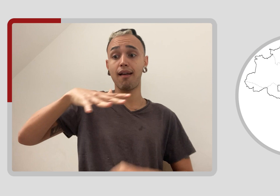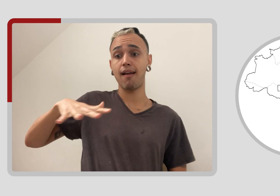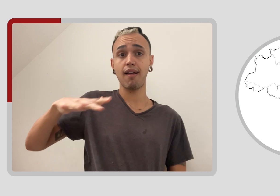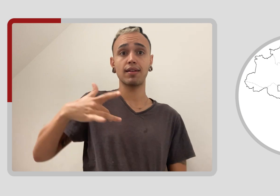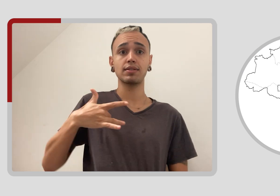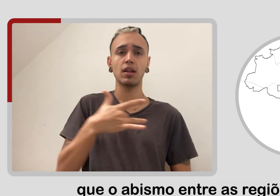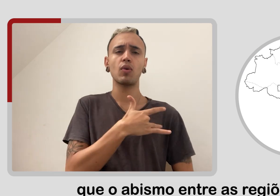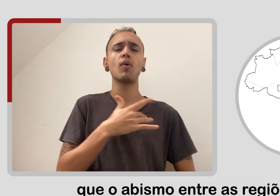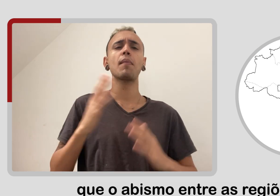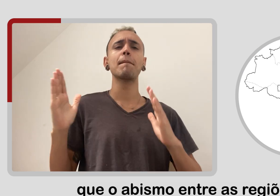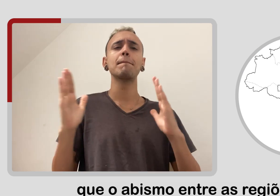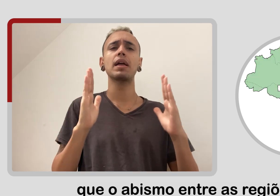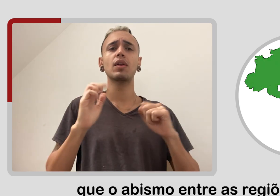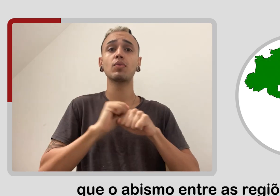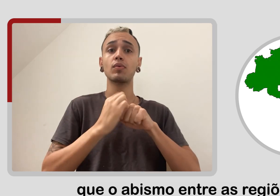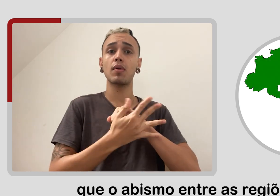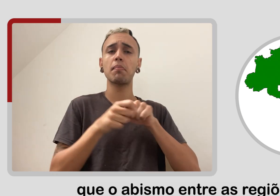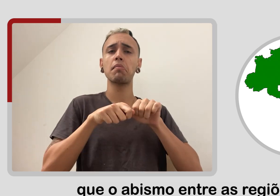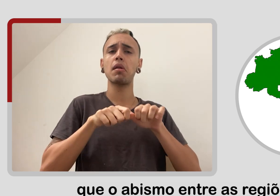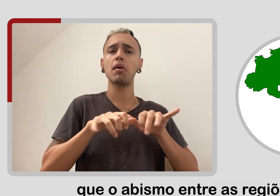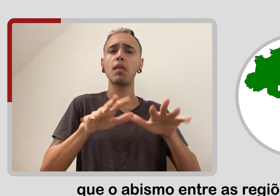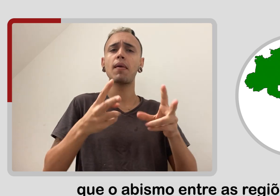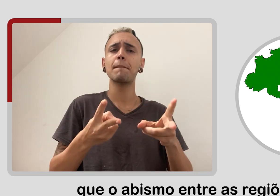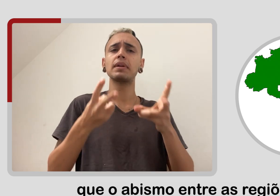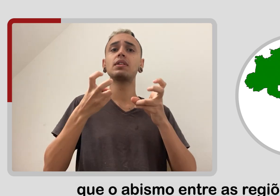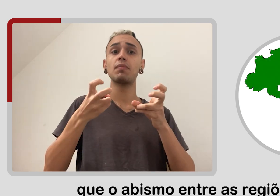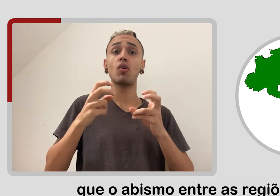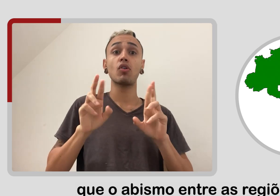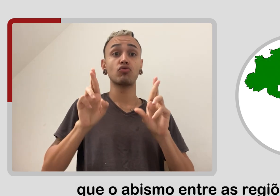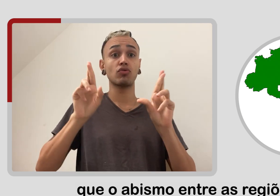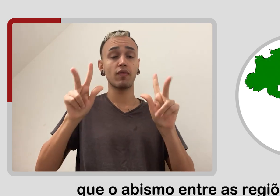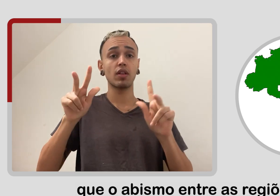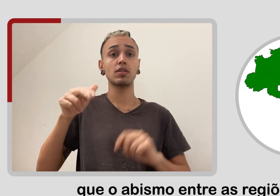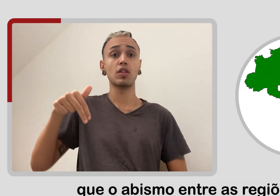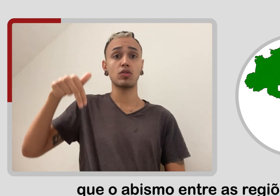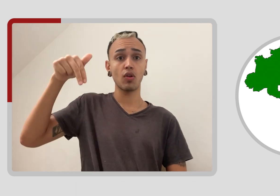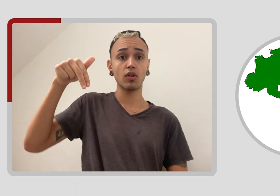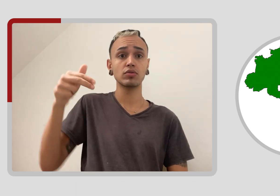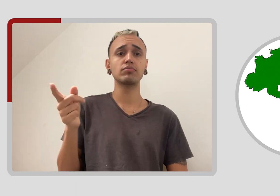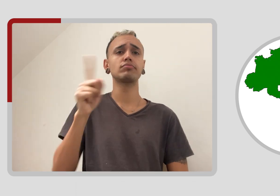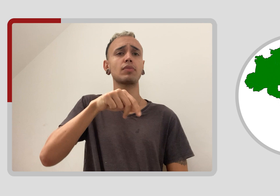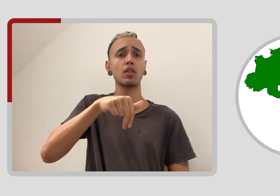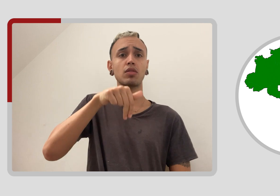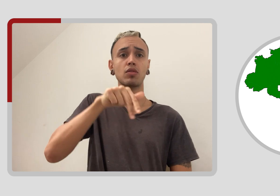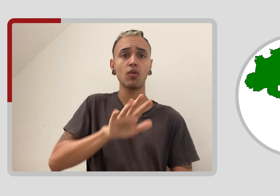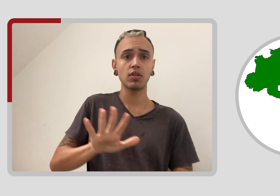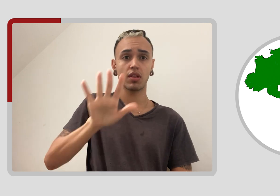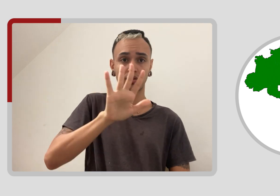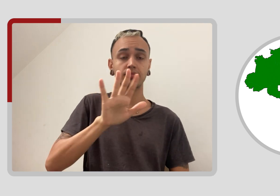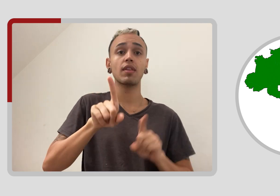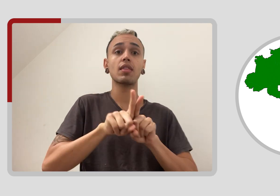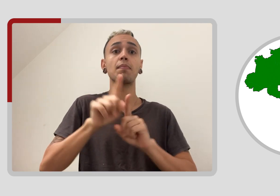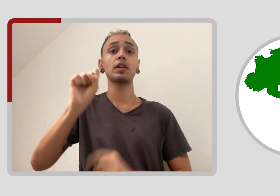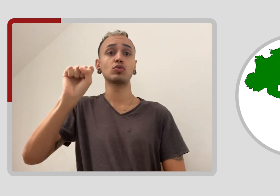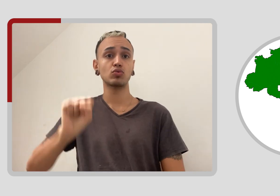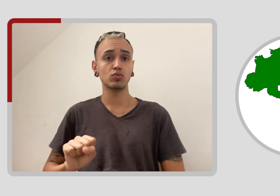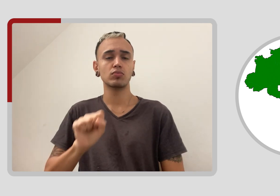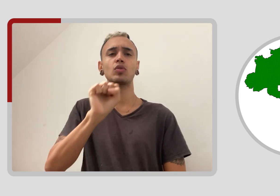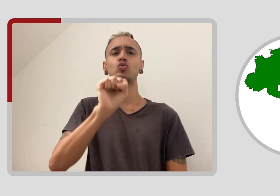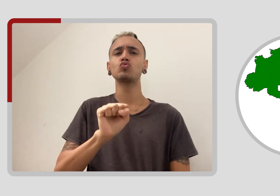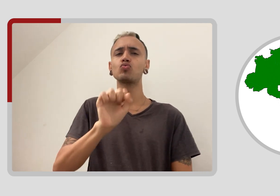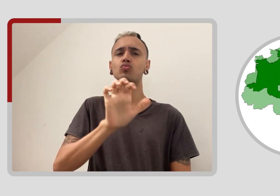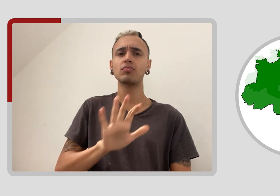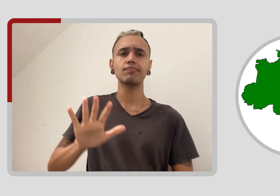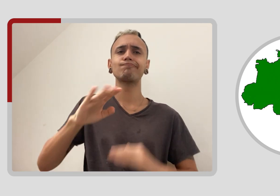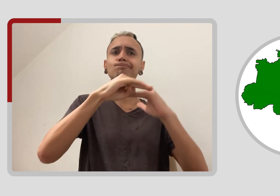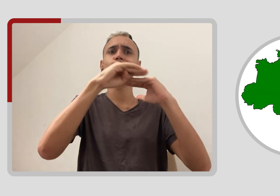e descobriram que o abismo entre as regiões norte-nordeste e sul-sudeste aumentou Neste